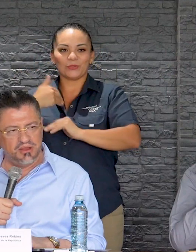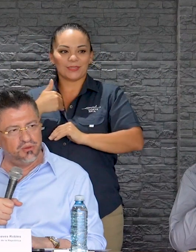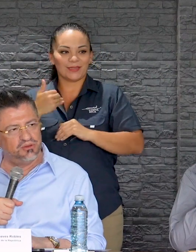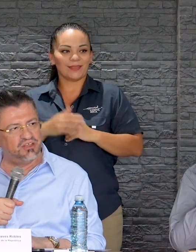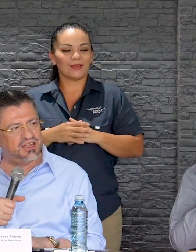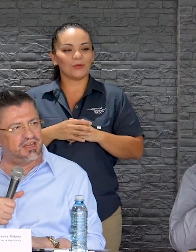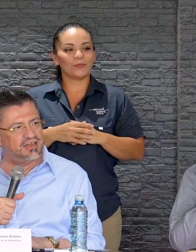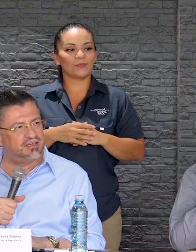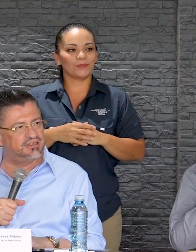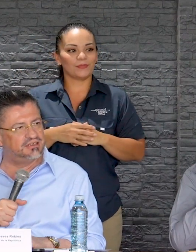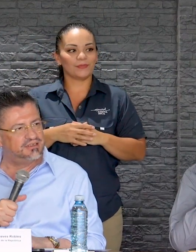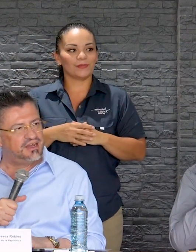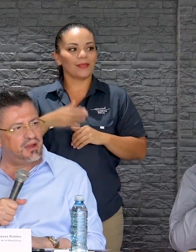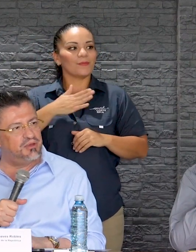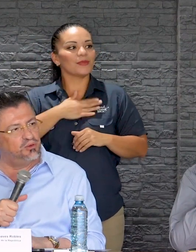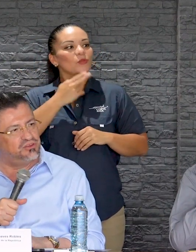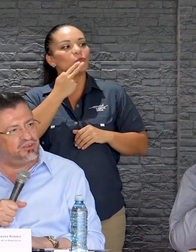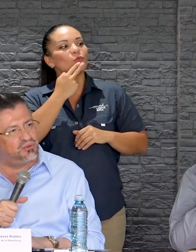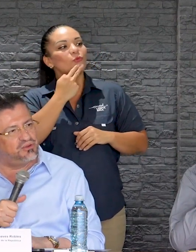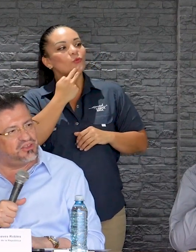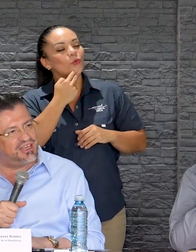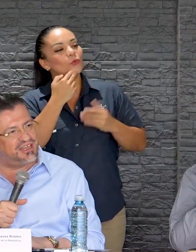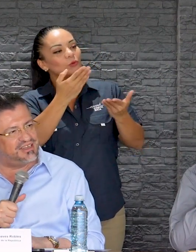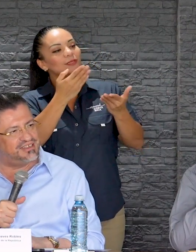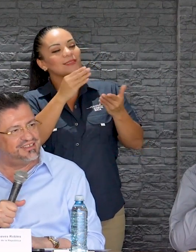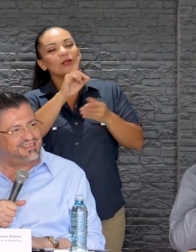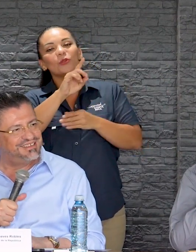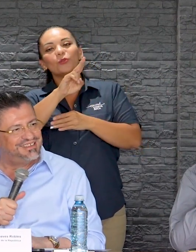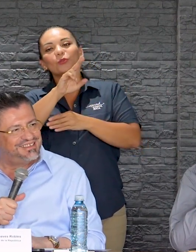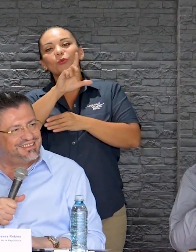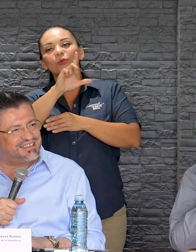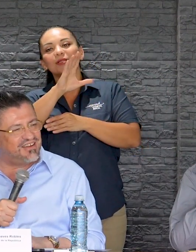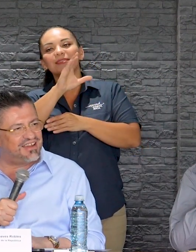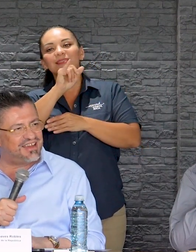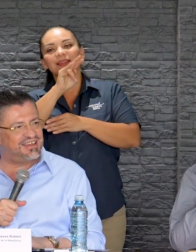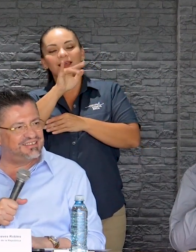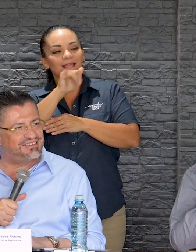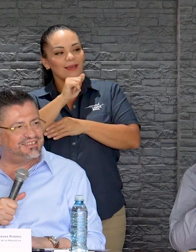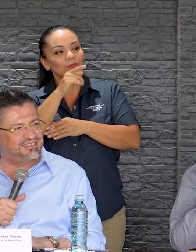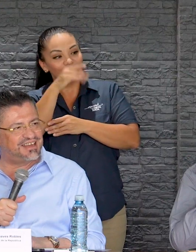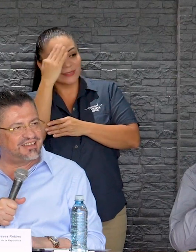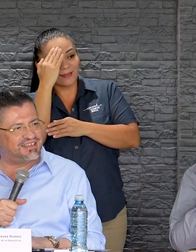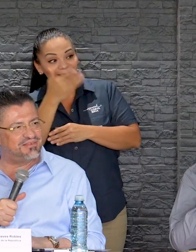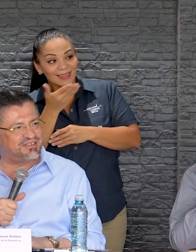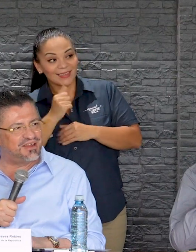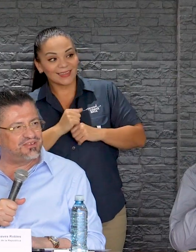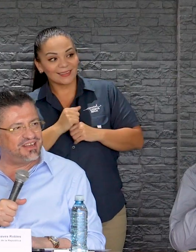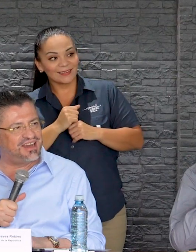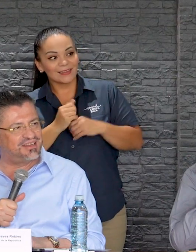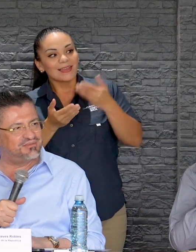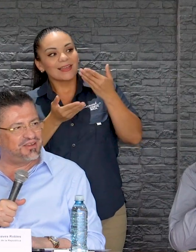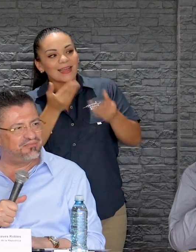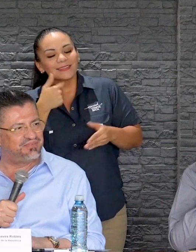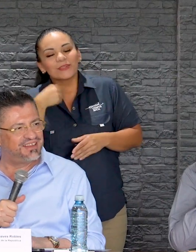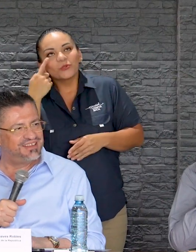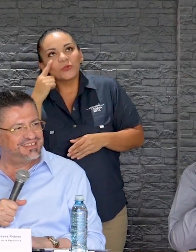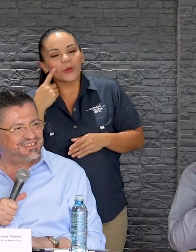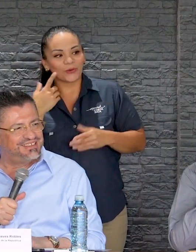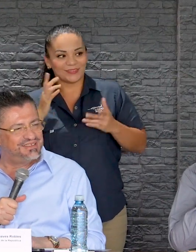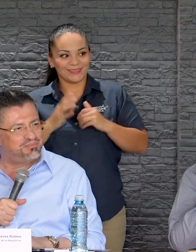Y a mi Dulcinea, a mi dulce Dulcinea, ¿sabe qué? Casi que me saco una